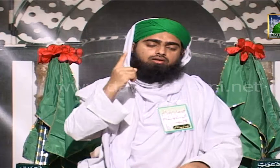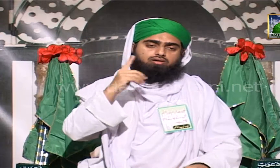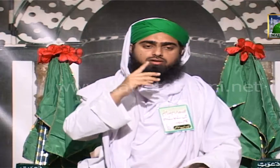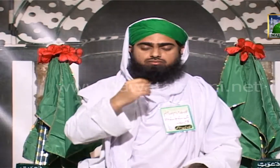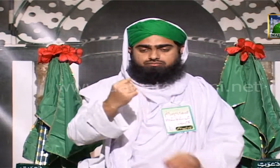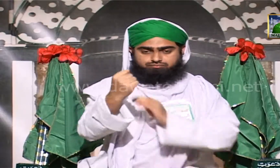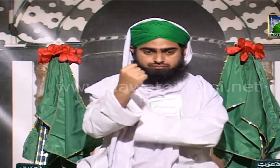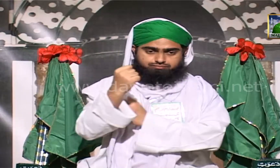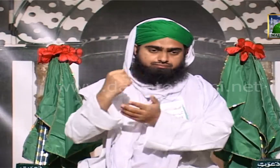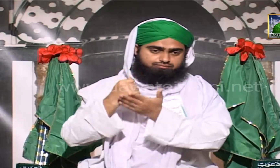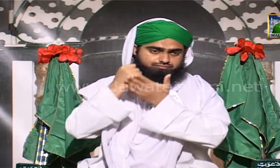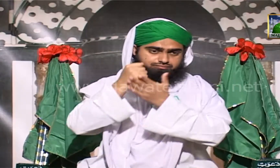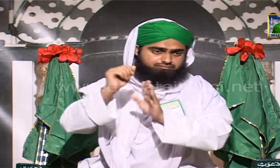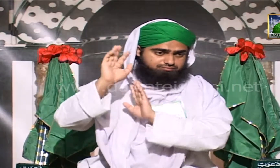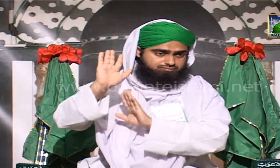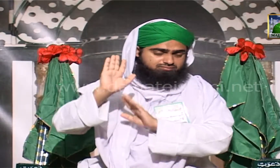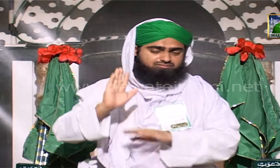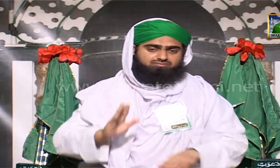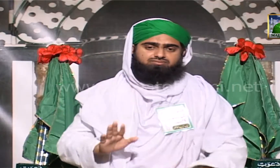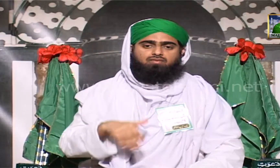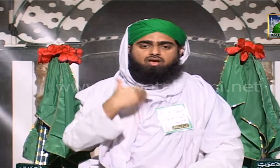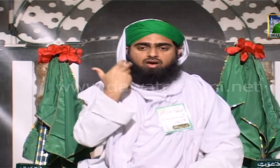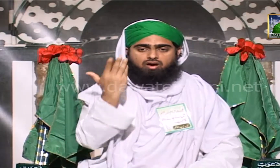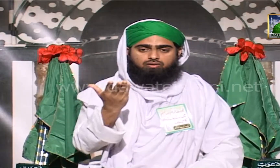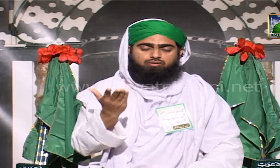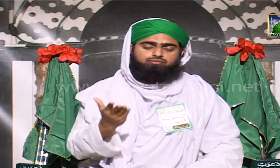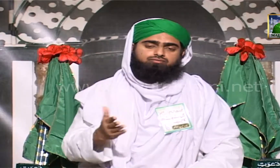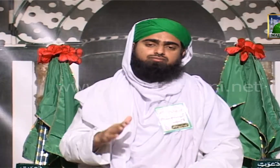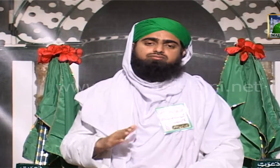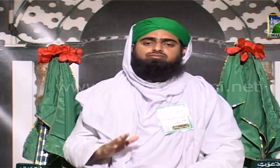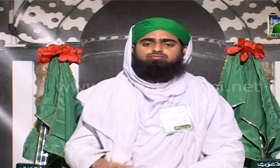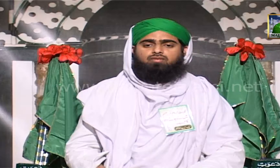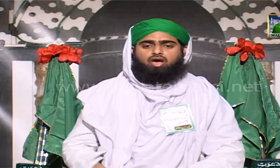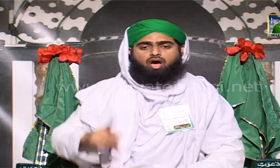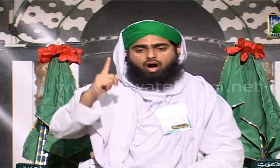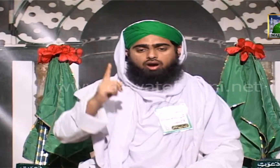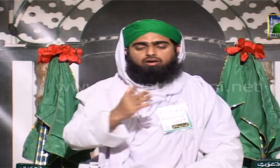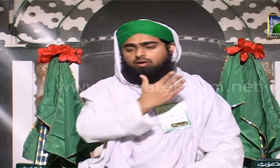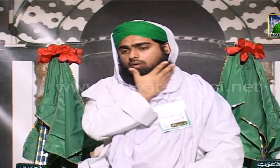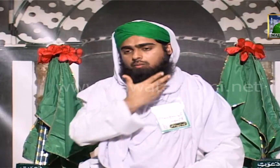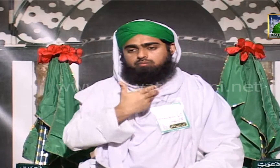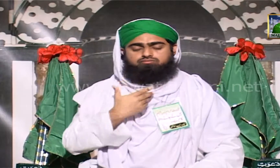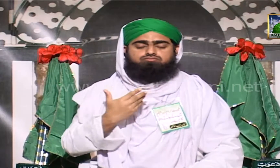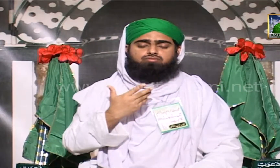کے اختیار میں ہے، لیکن رب کائنات جل جلالہ اپنے کسی بندے